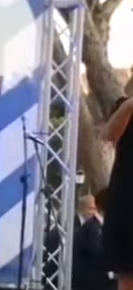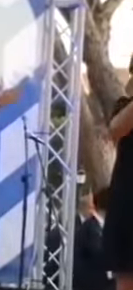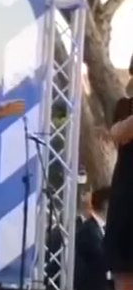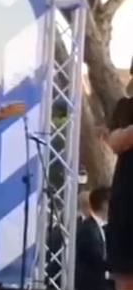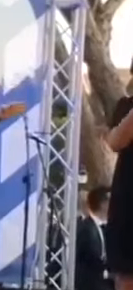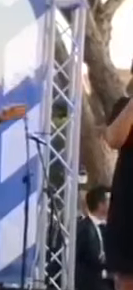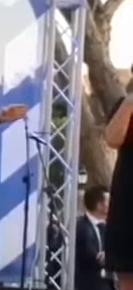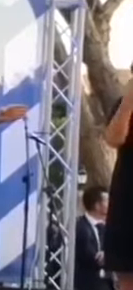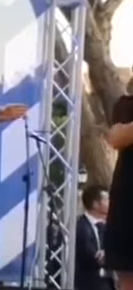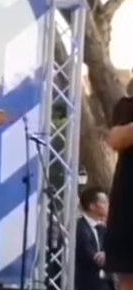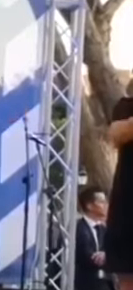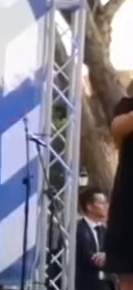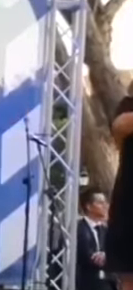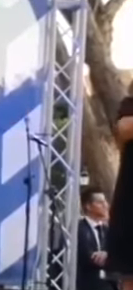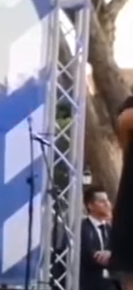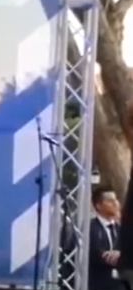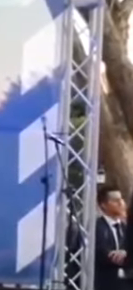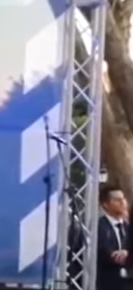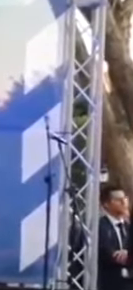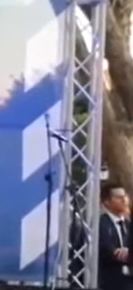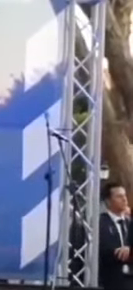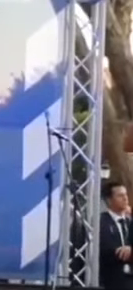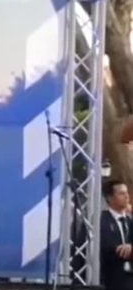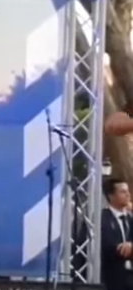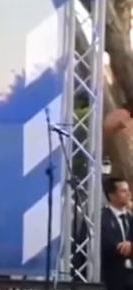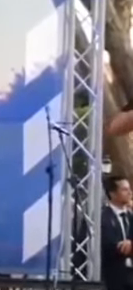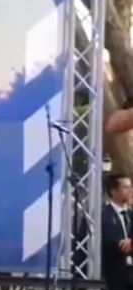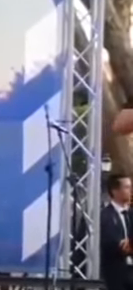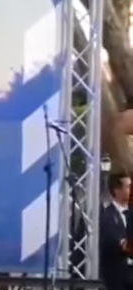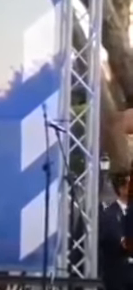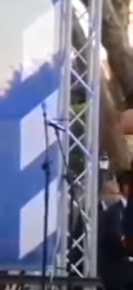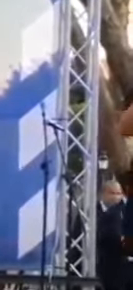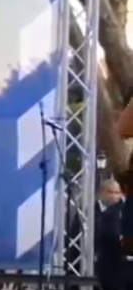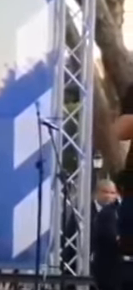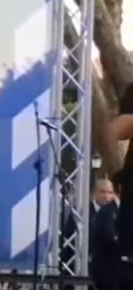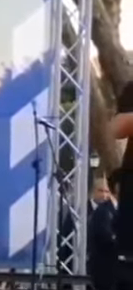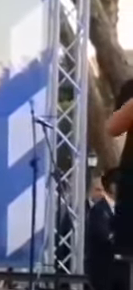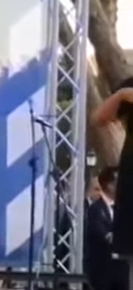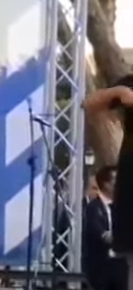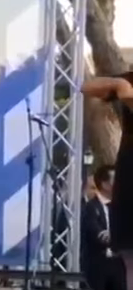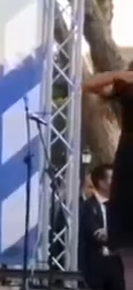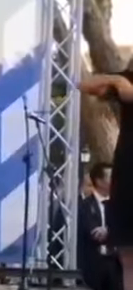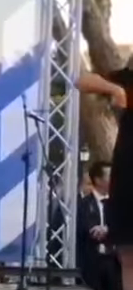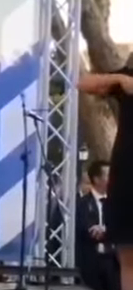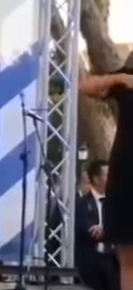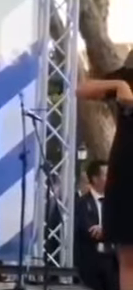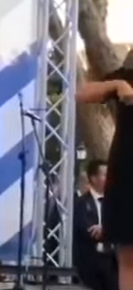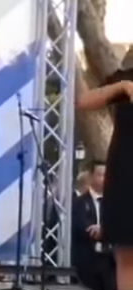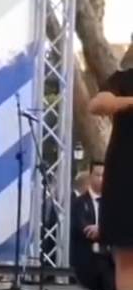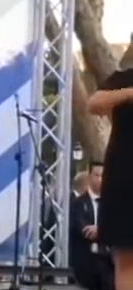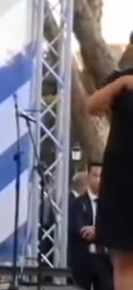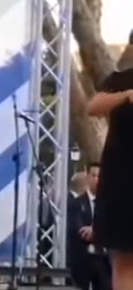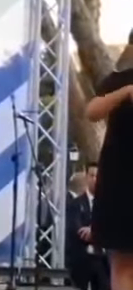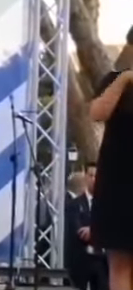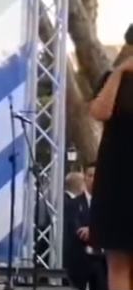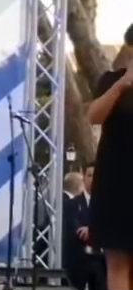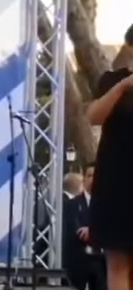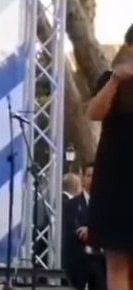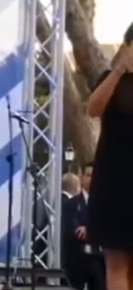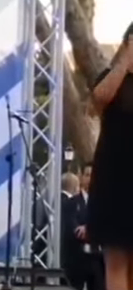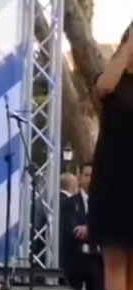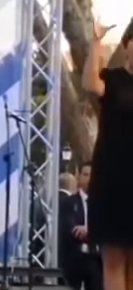per quelli che lavorano a Via del Corso e abitano a Piazza di Spagna, una cosa è che dici ai pendolari che devono andare a lavorare col monopattino, vuol dire che non